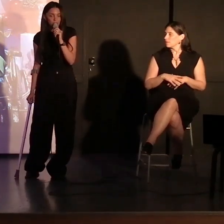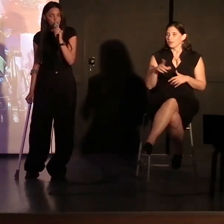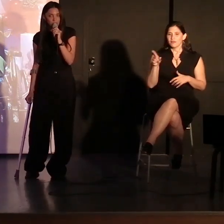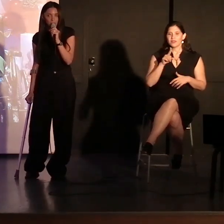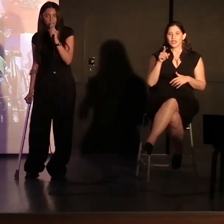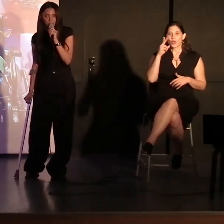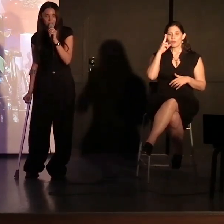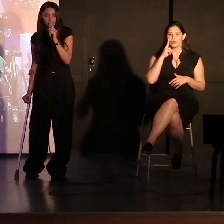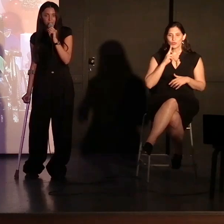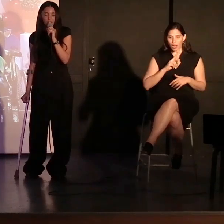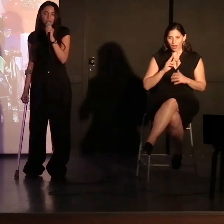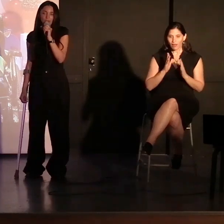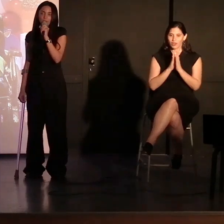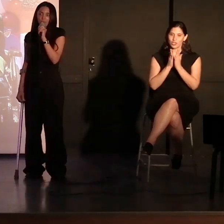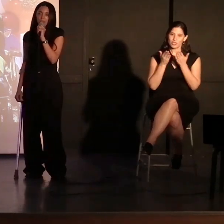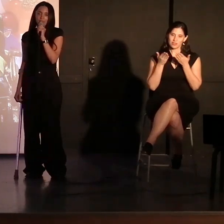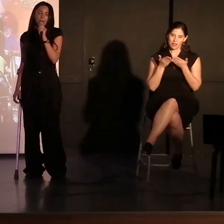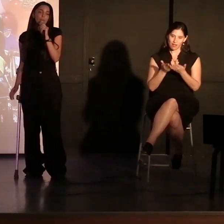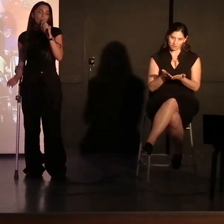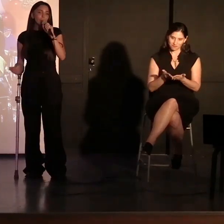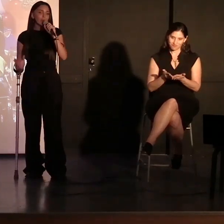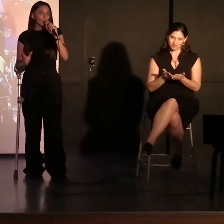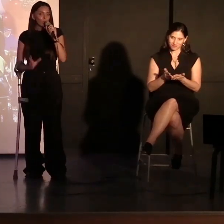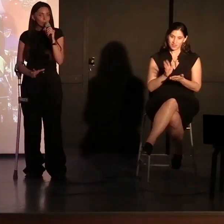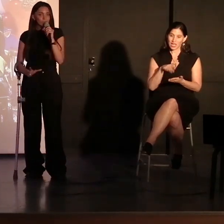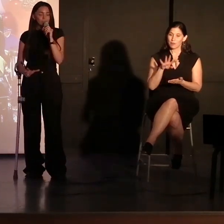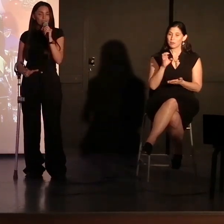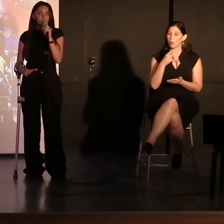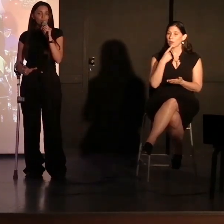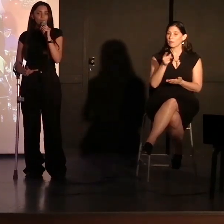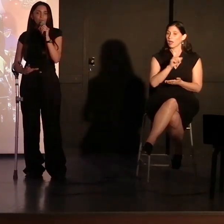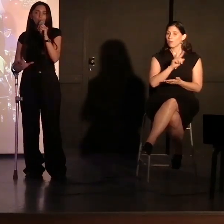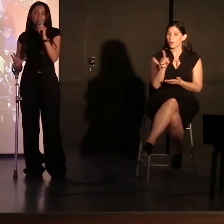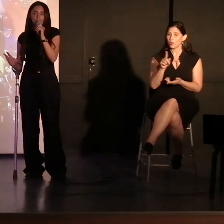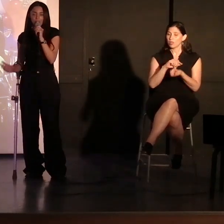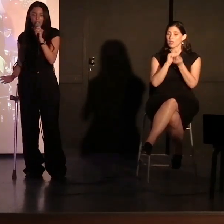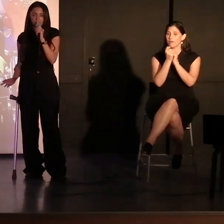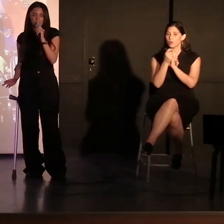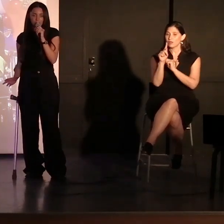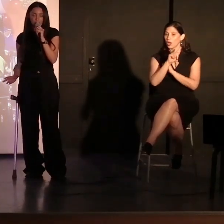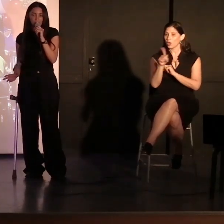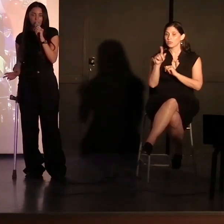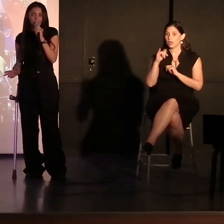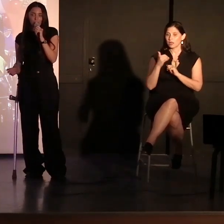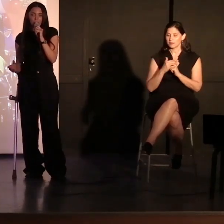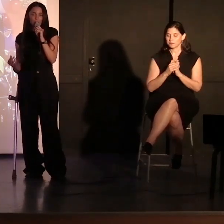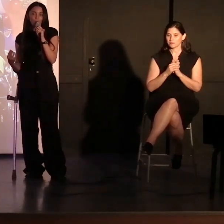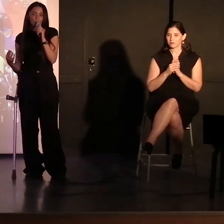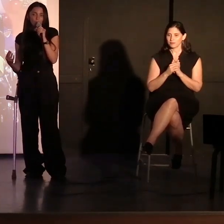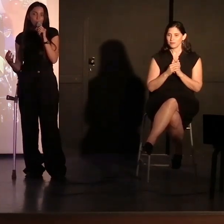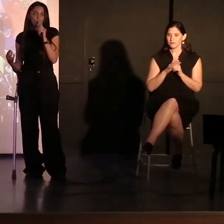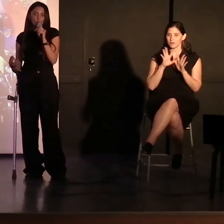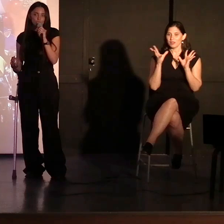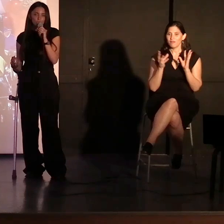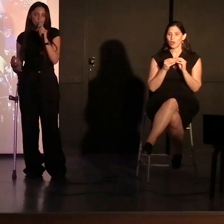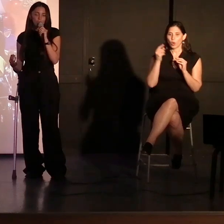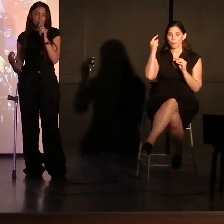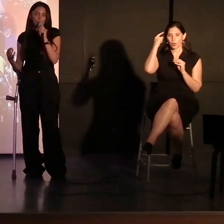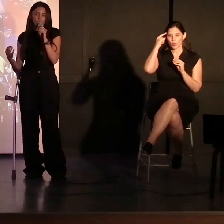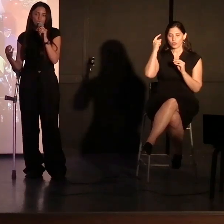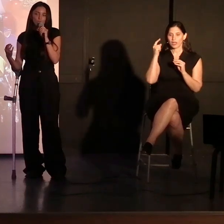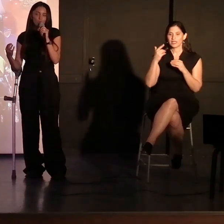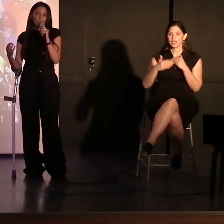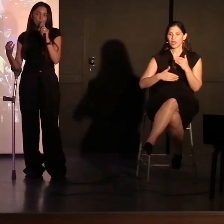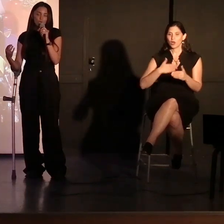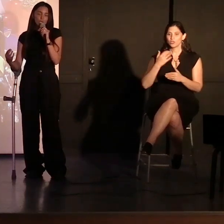בושה לבקש עזרה וגם אם אומרים לכם לא תהפכו את הלא הזו לכן והכל בראש